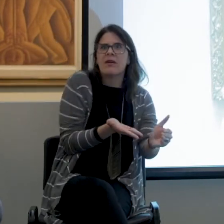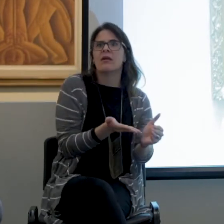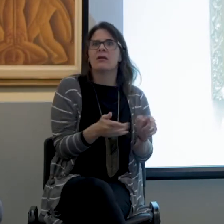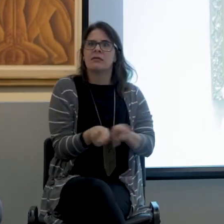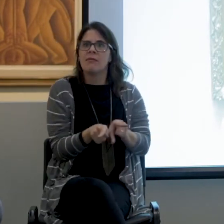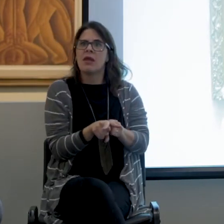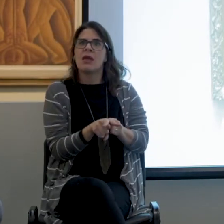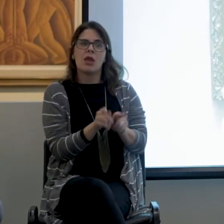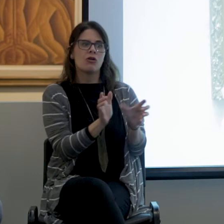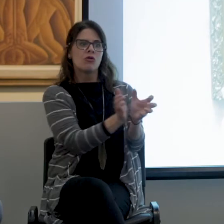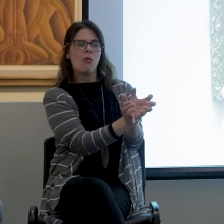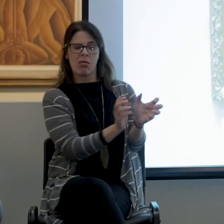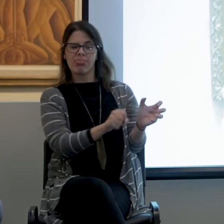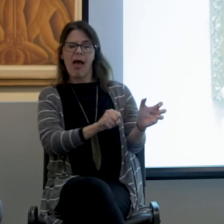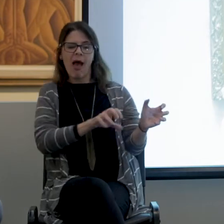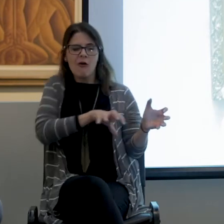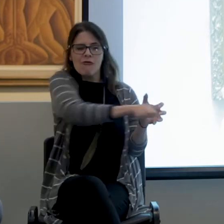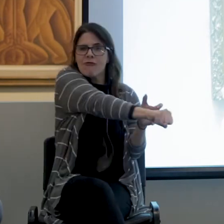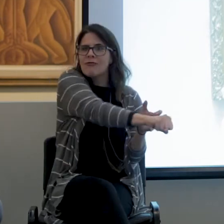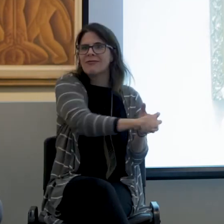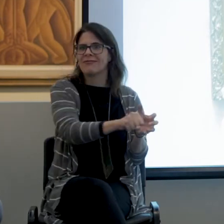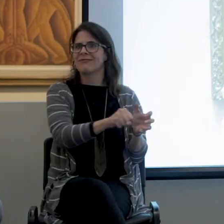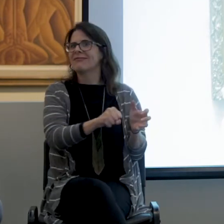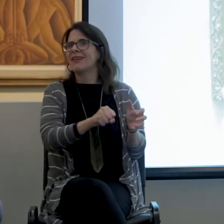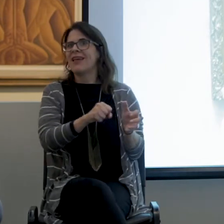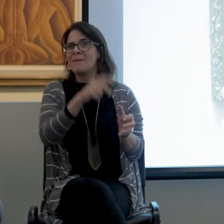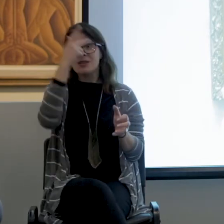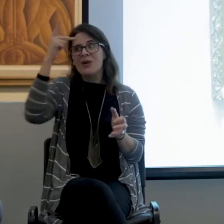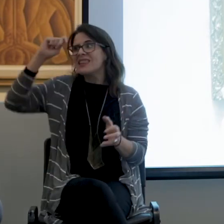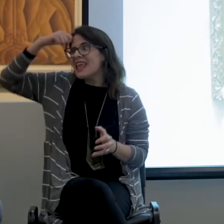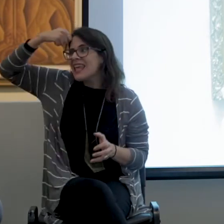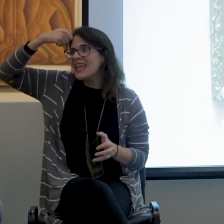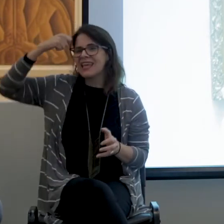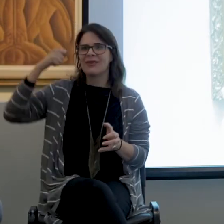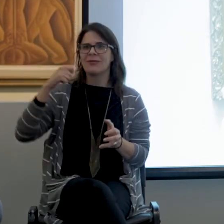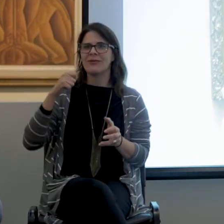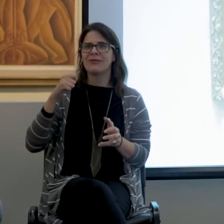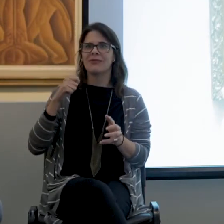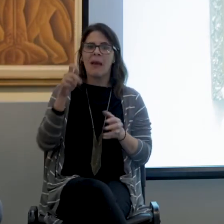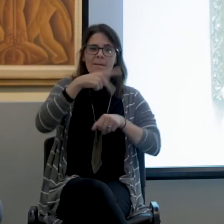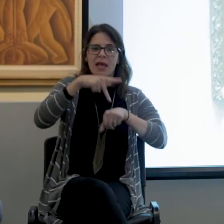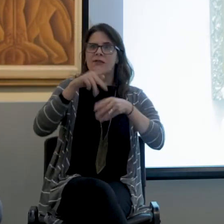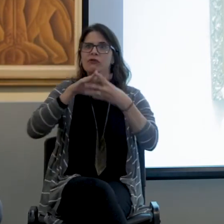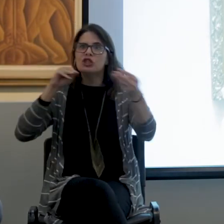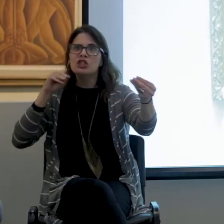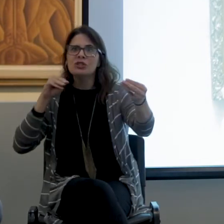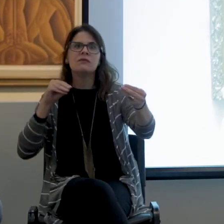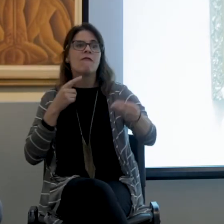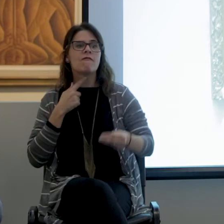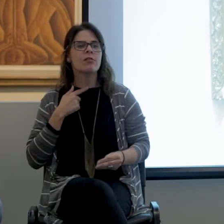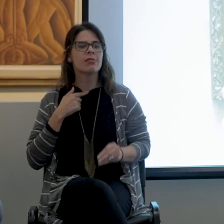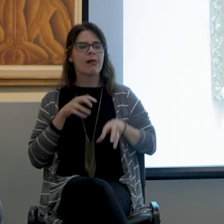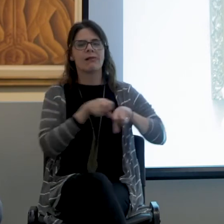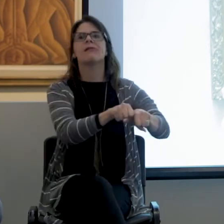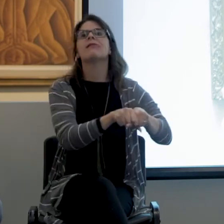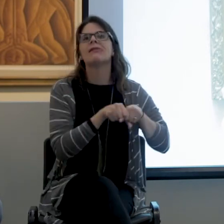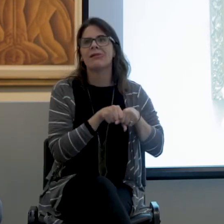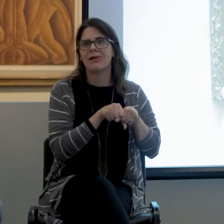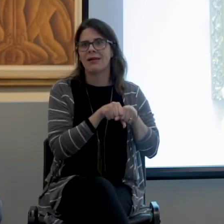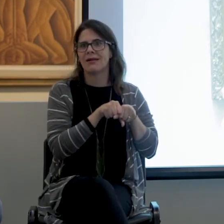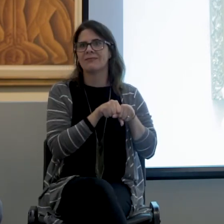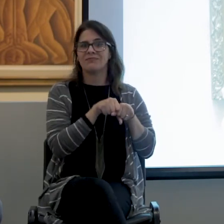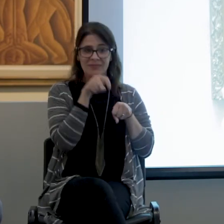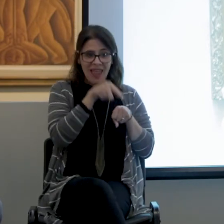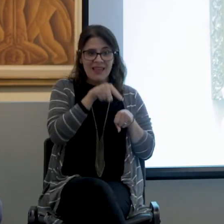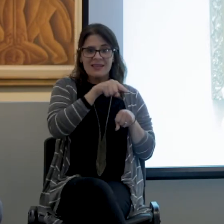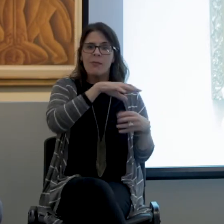colonizados, dos negros, dos exilados, que este mundo inspire a cultura moderna